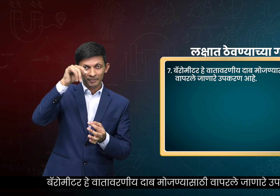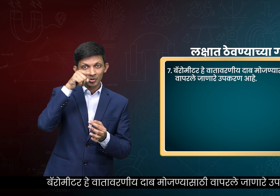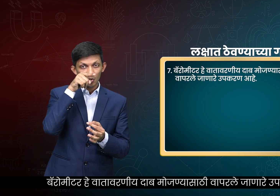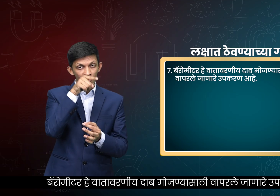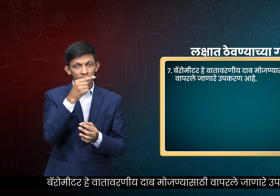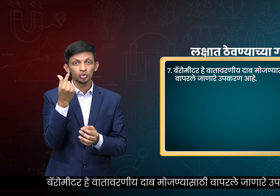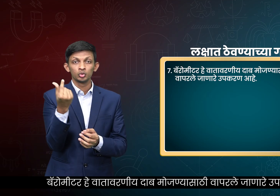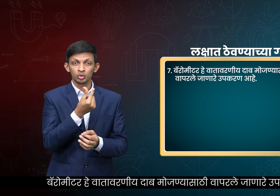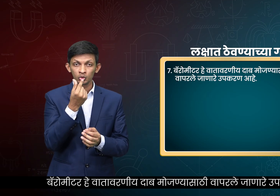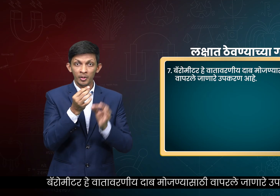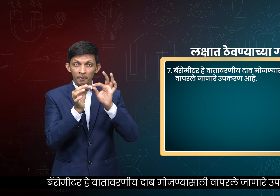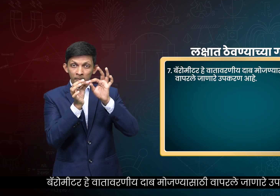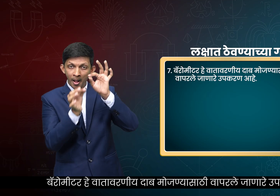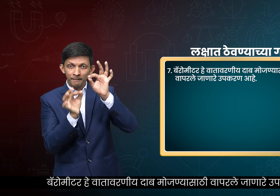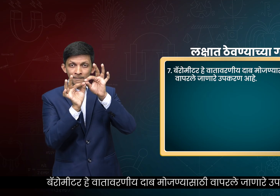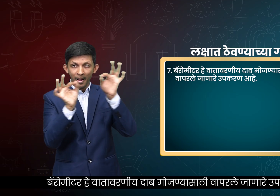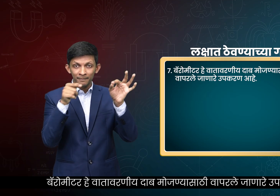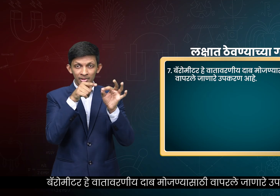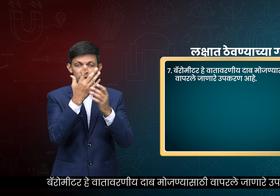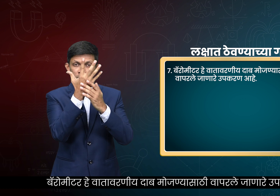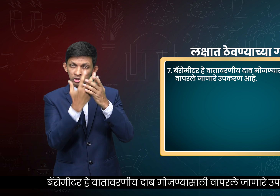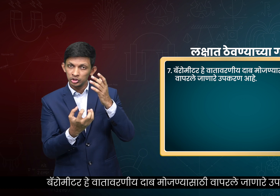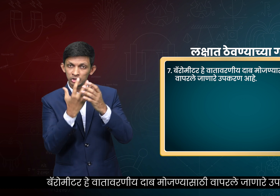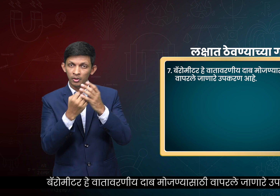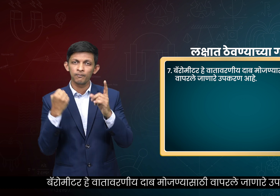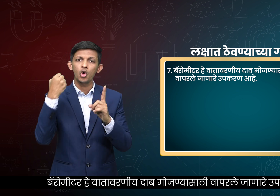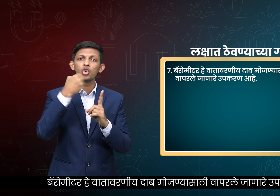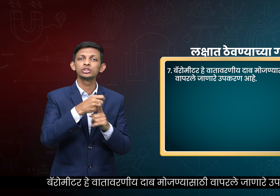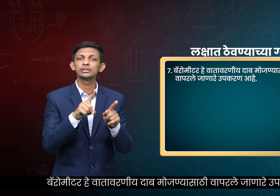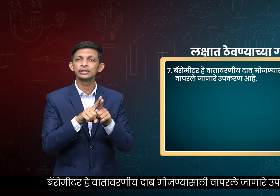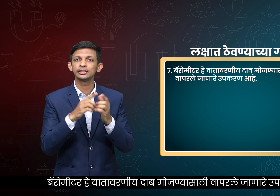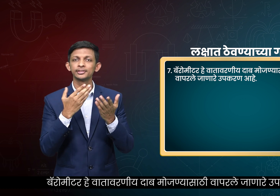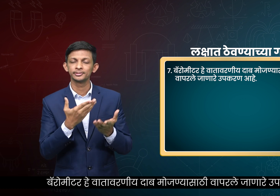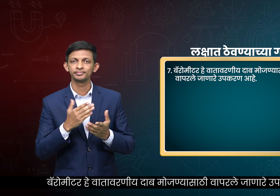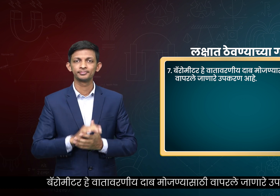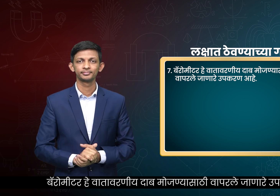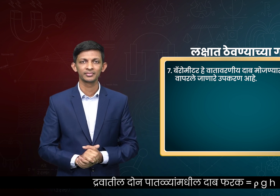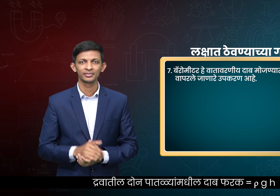बॅरोमीटर हे वातावरणीय दाब मोजण्यासाठी वापरले जाणारे उपकरण आहे.